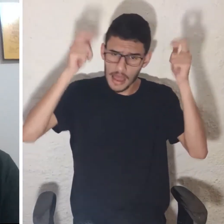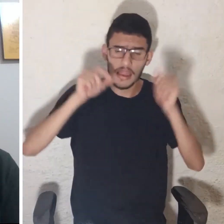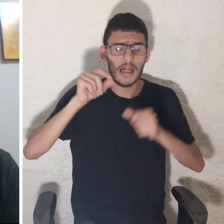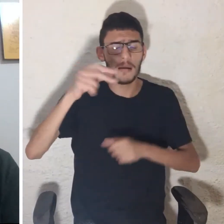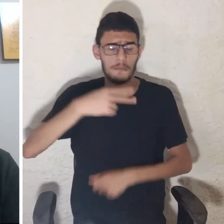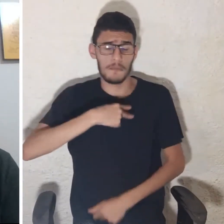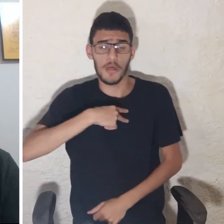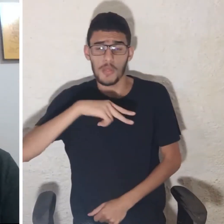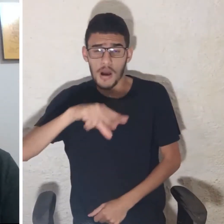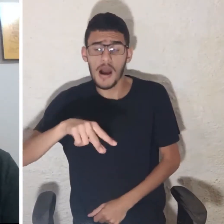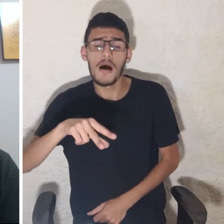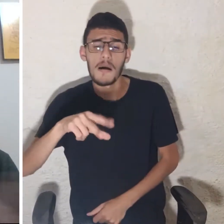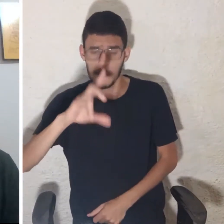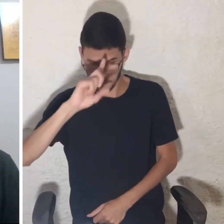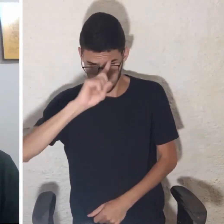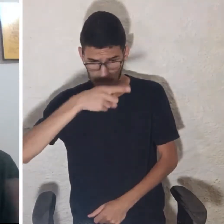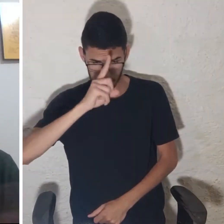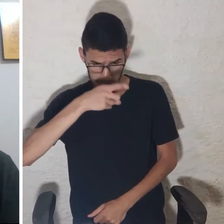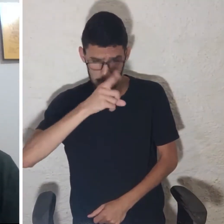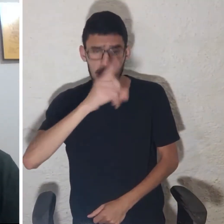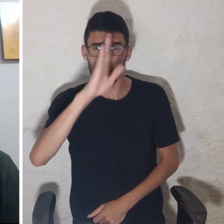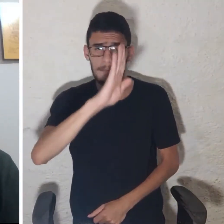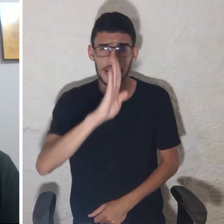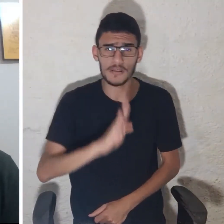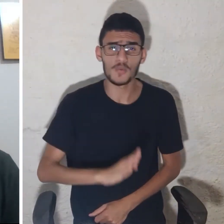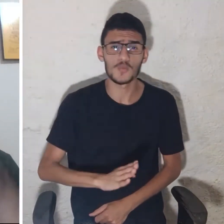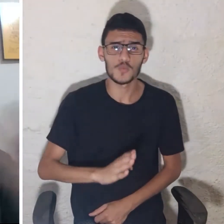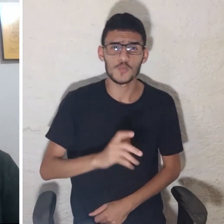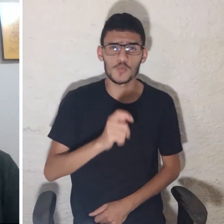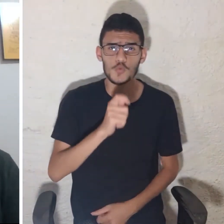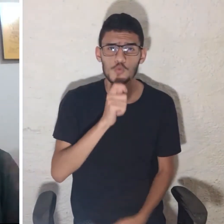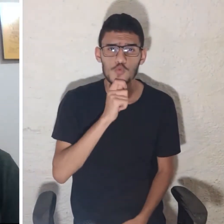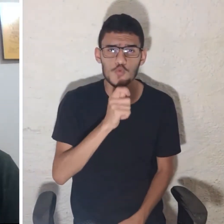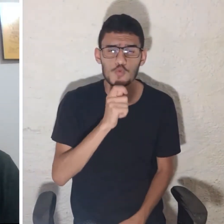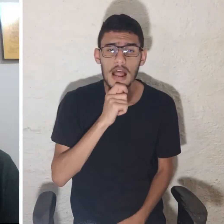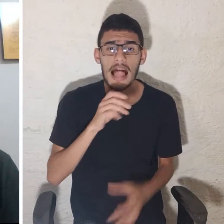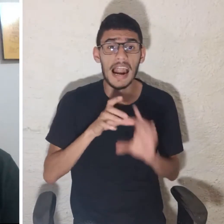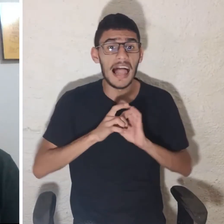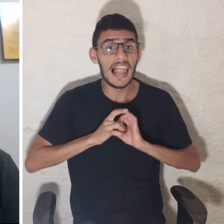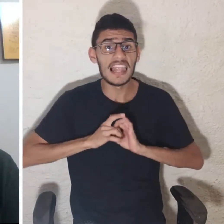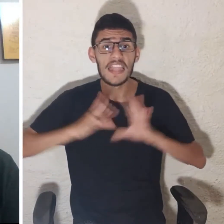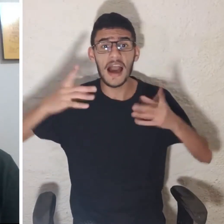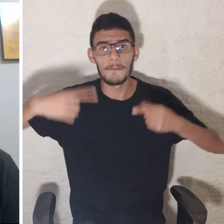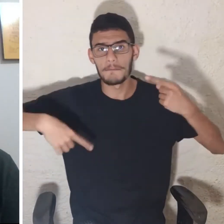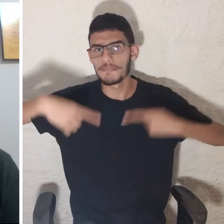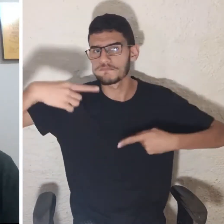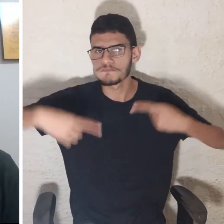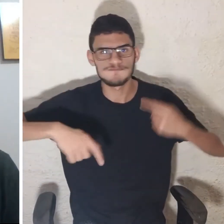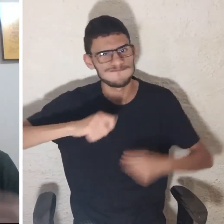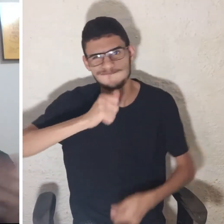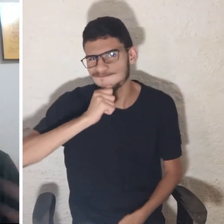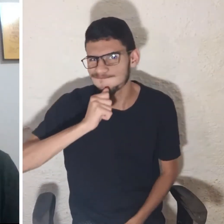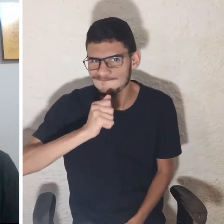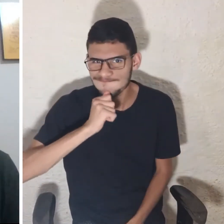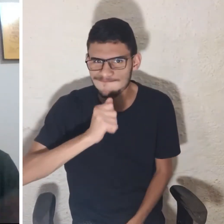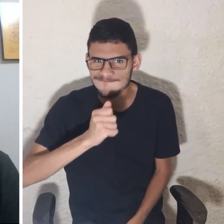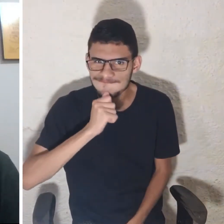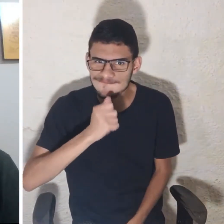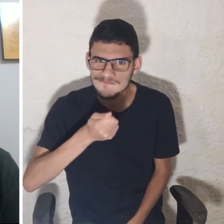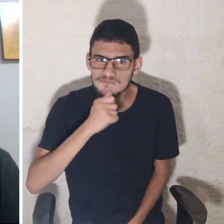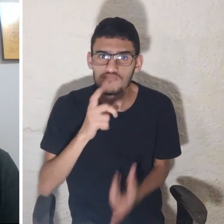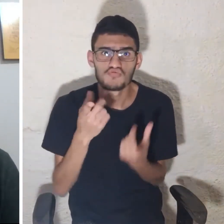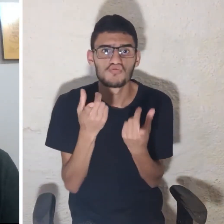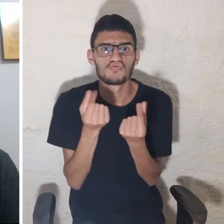menos, de Portugal, tá? A gente não tinha a liberdade política, a gente não tinha